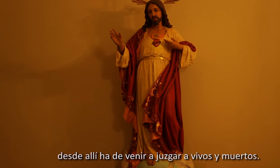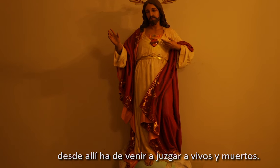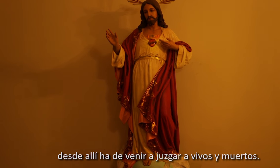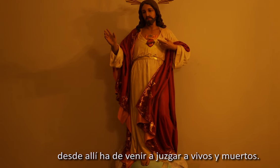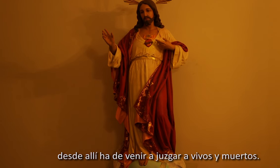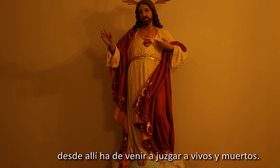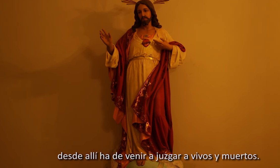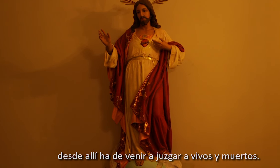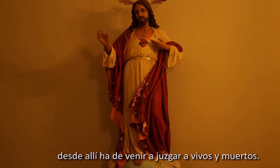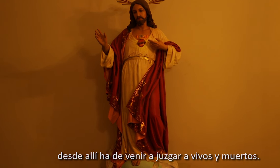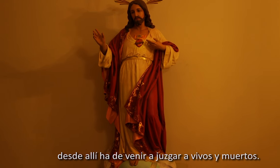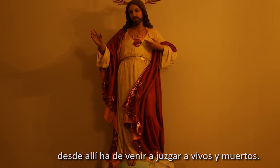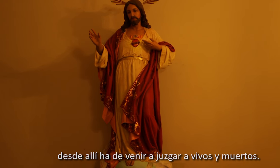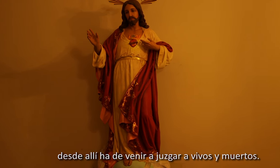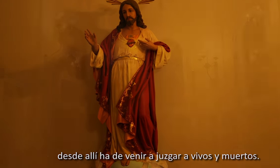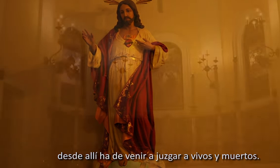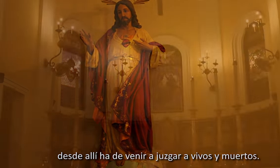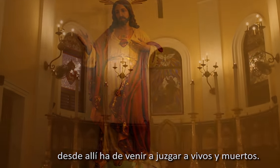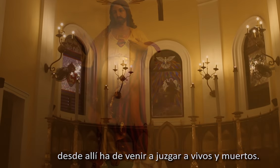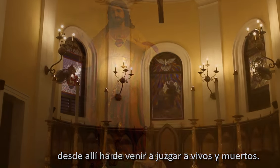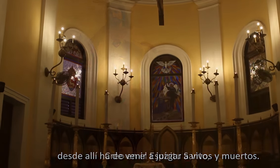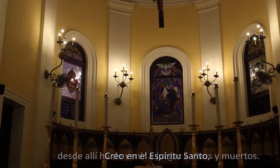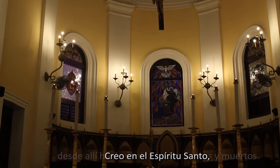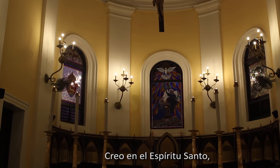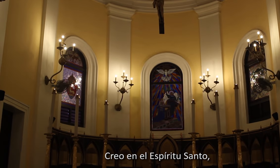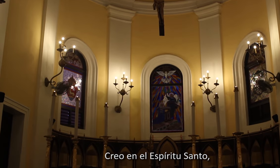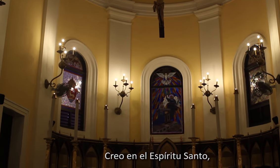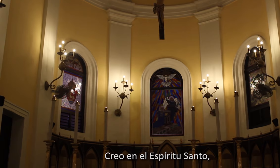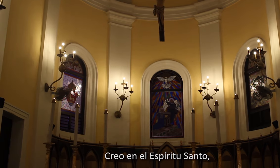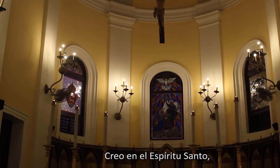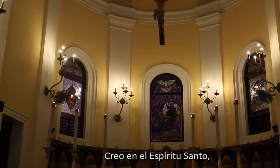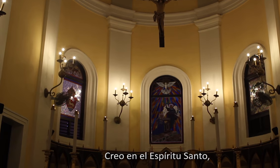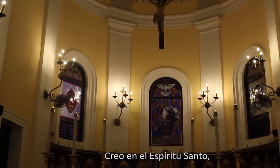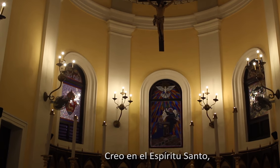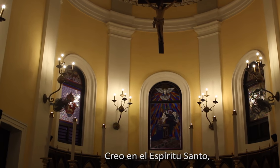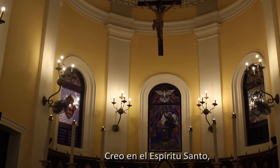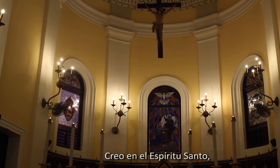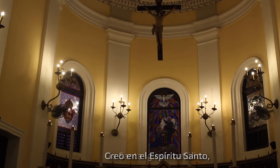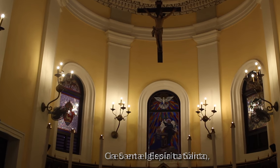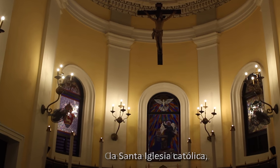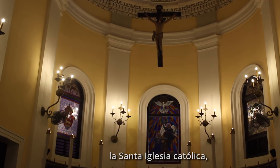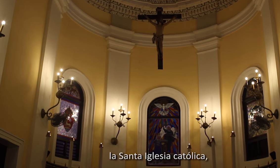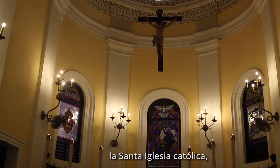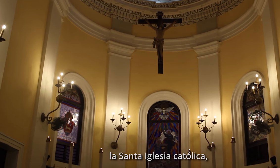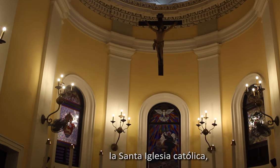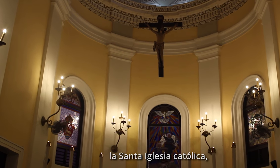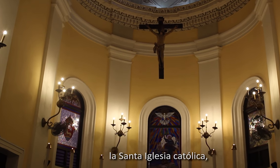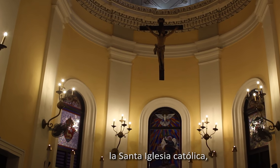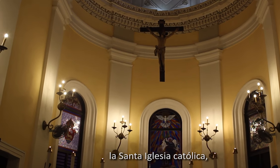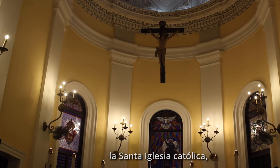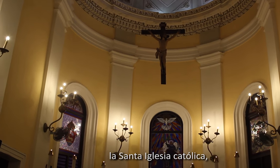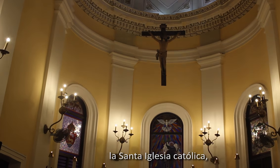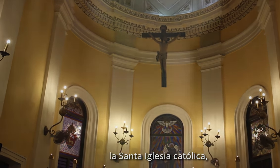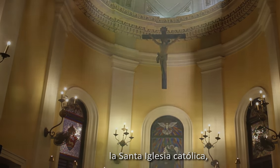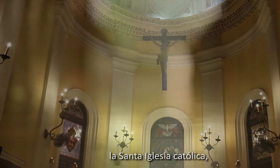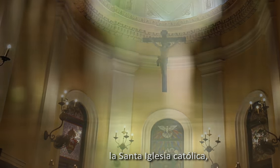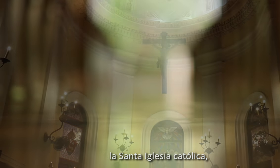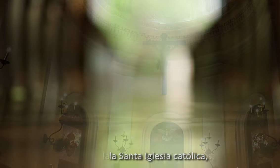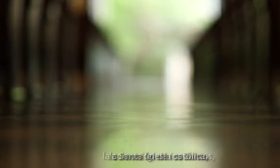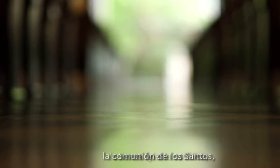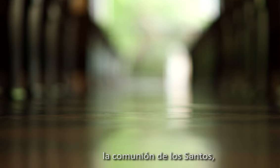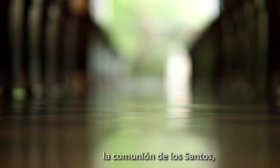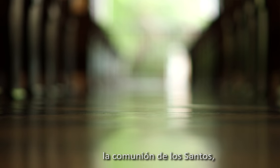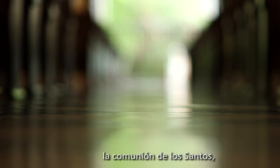allí ha de venir a juzgar a vivos y muertos. Creo en el Espíritu Santo, la Santa Iglesia